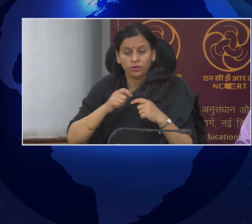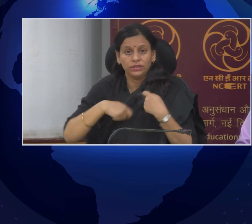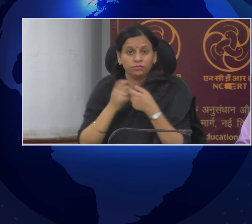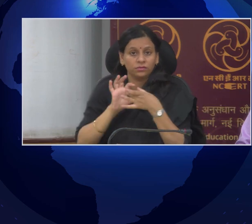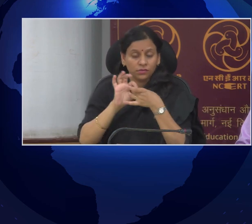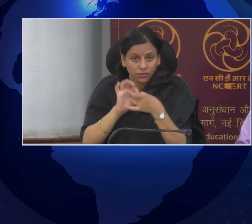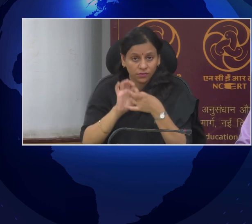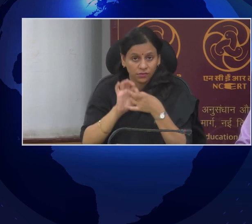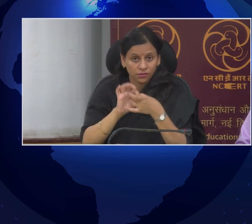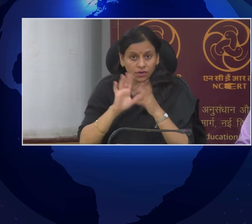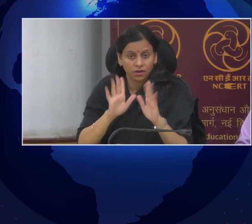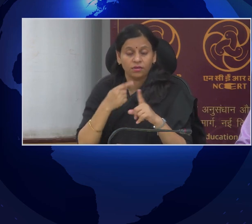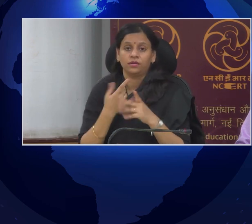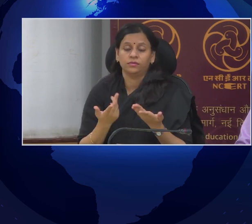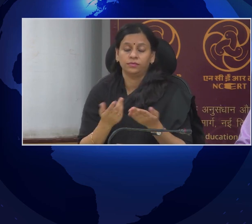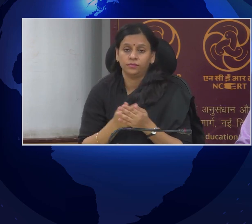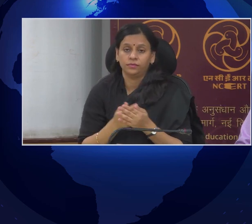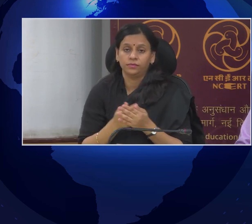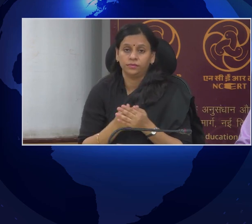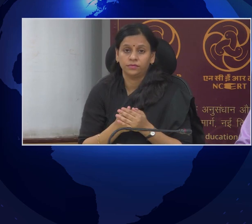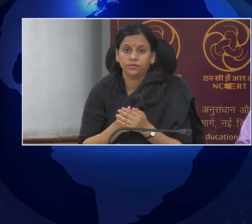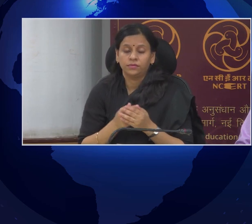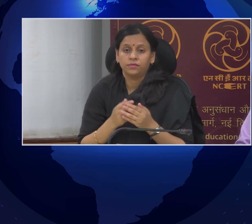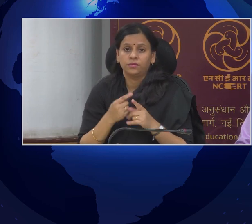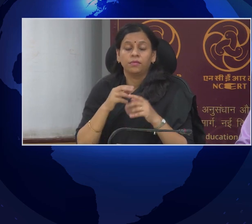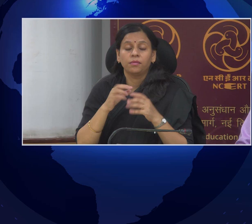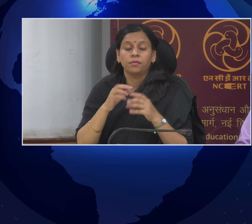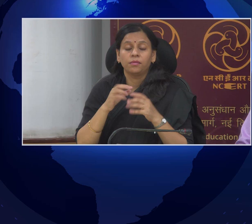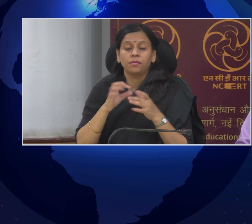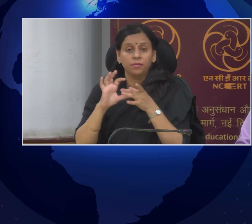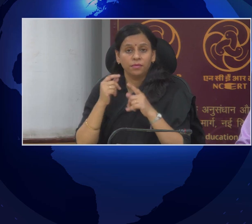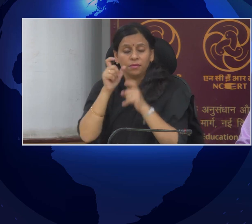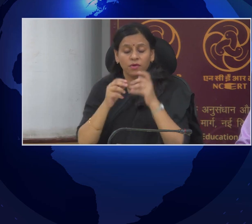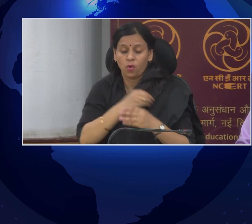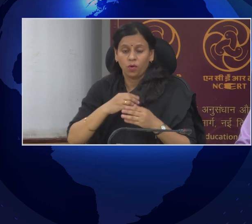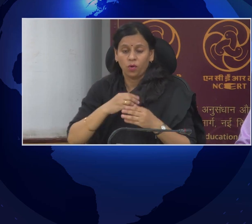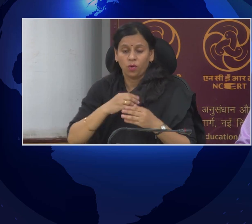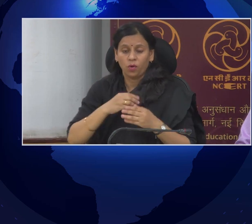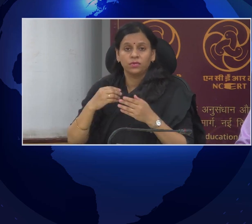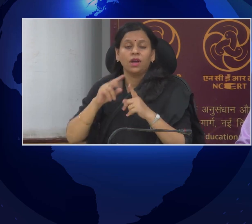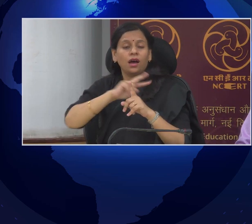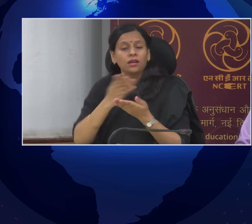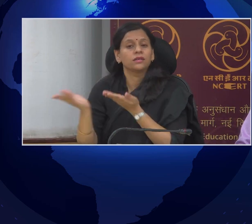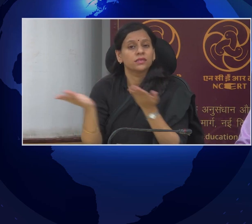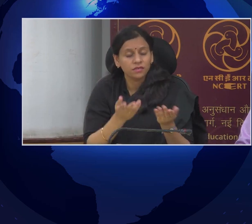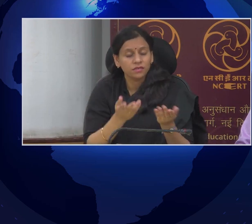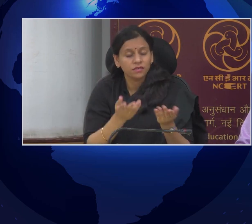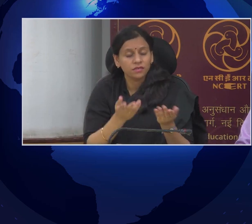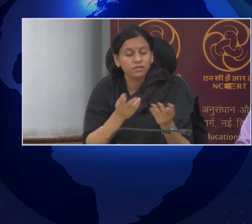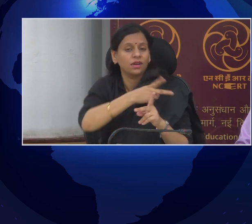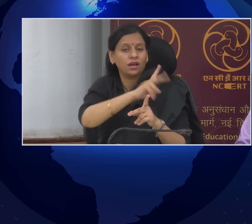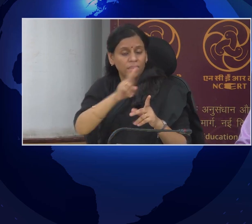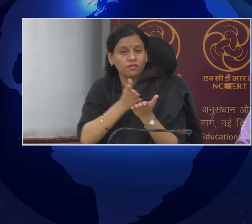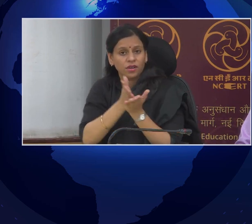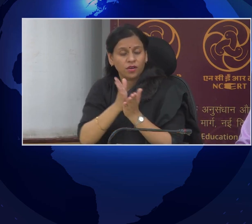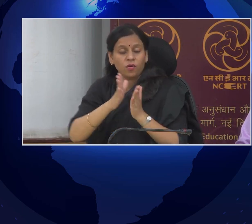और सॉफ्ट स्किल्स पे और एम्प्लॉयबिलिटी पे और साथ साथ जो हॉस्पिटैलिटी सेक्टर है या टूरिज्म सेक्टर में एक